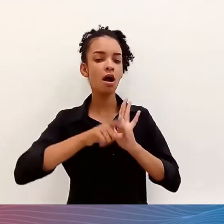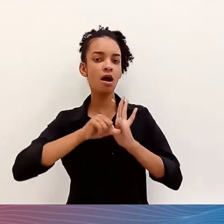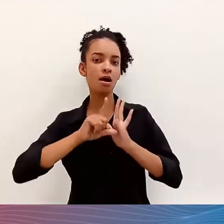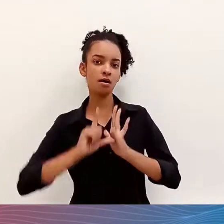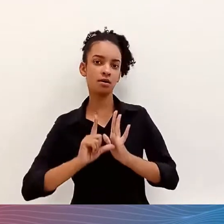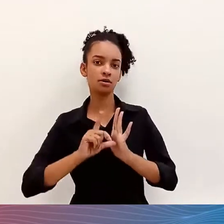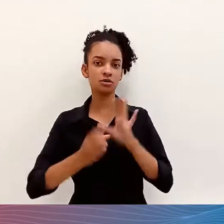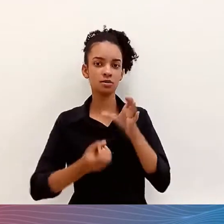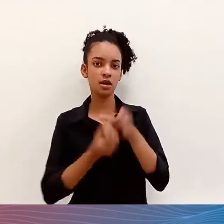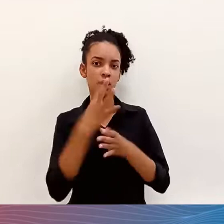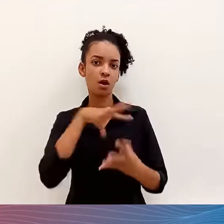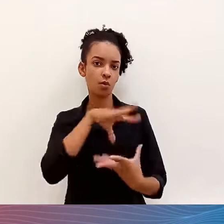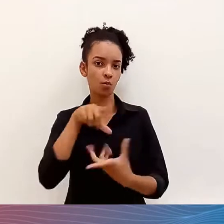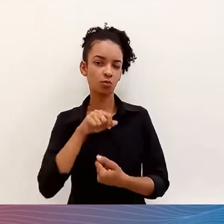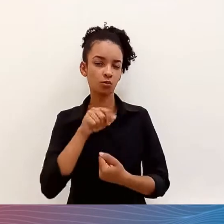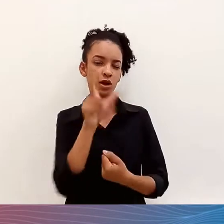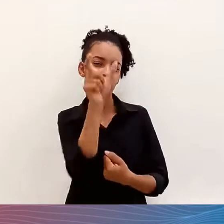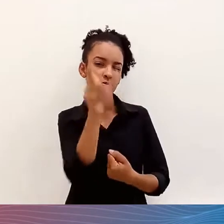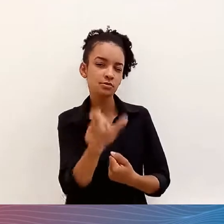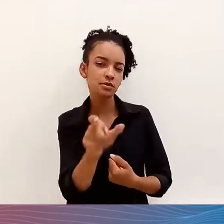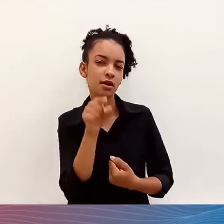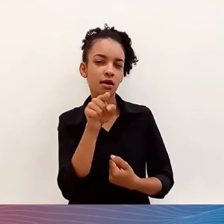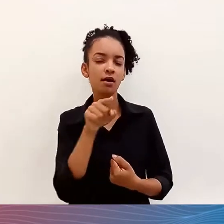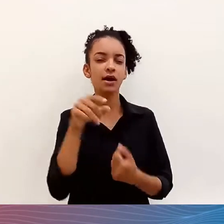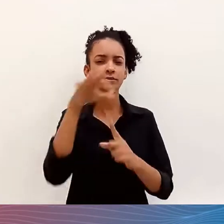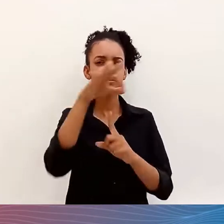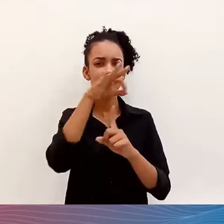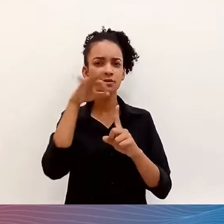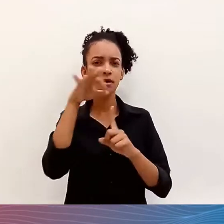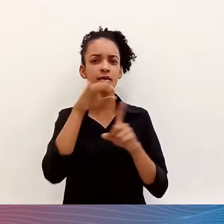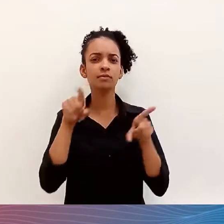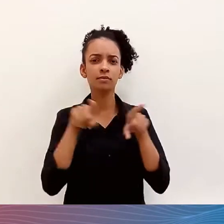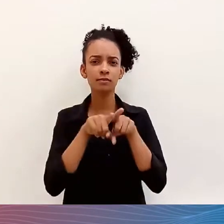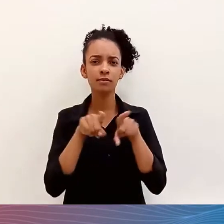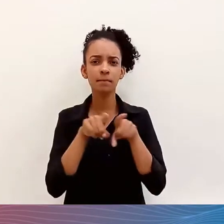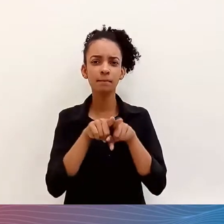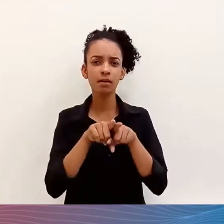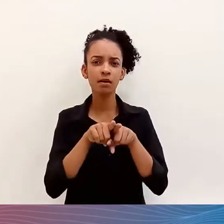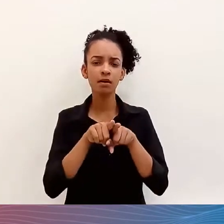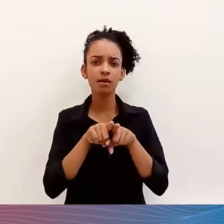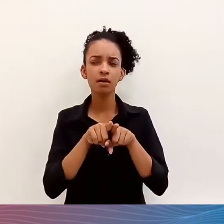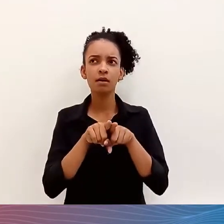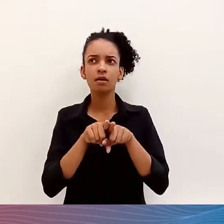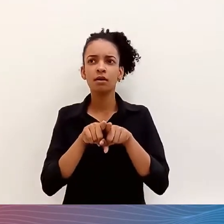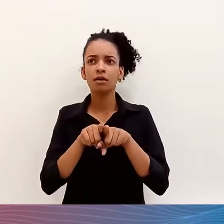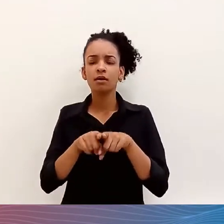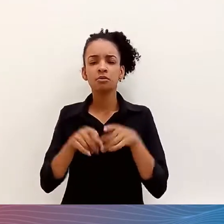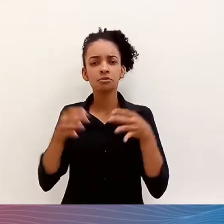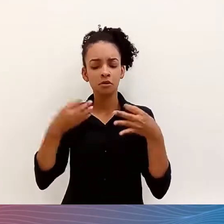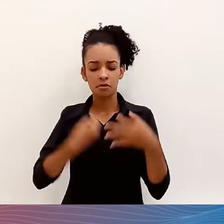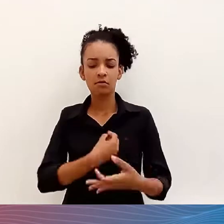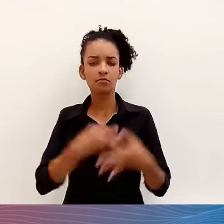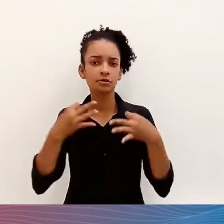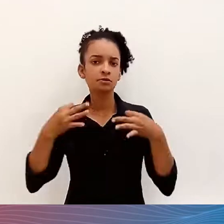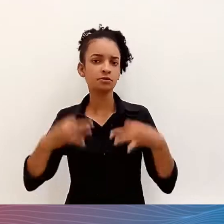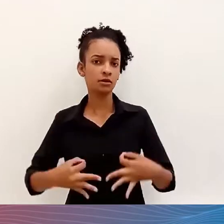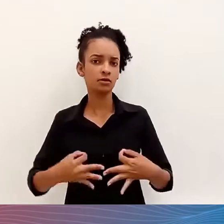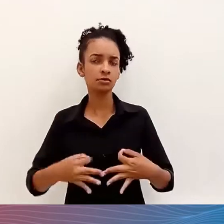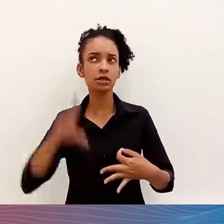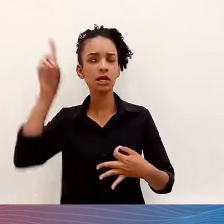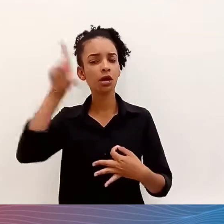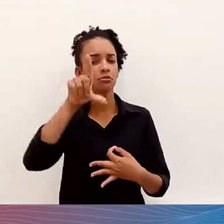na bênção do Pai, Ele te predestinou para a filiação? Para que você seja um filho maduro